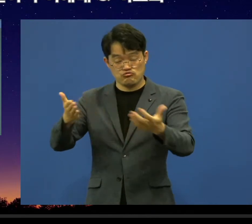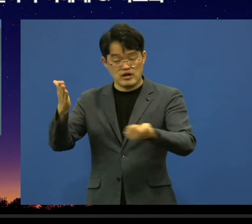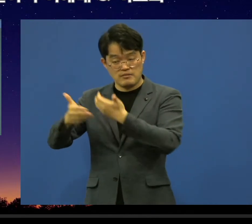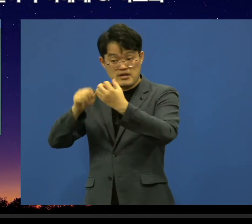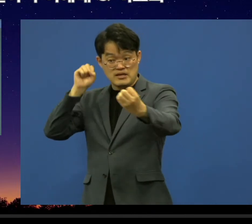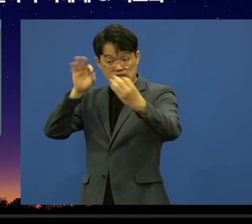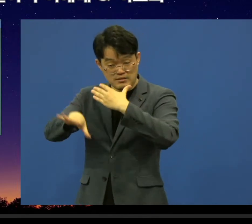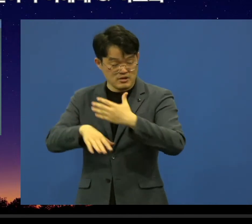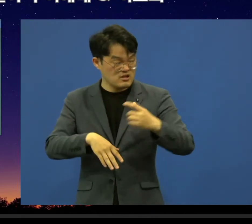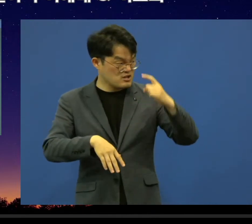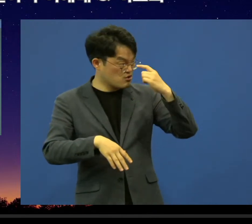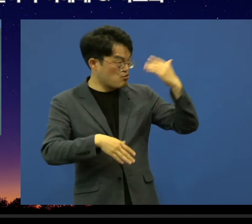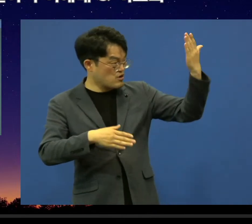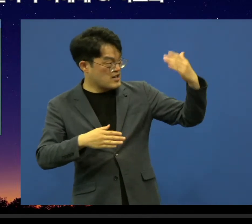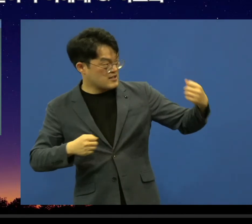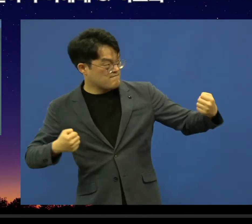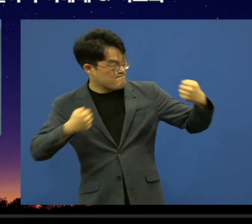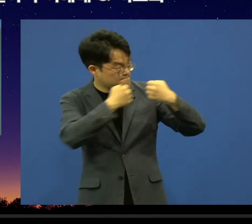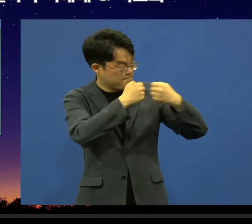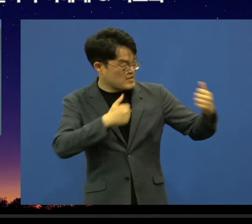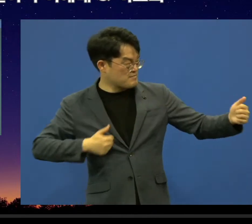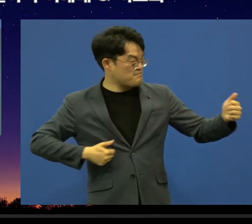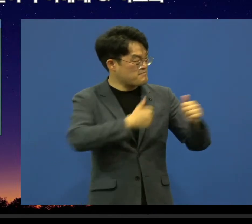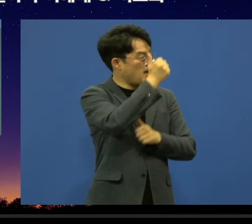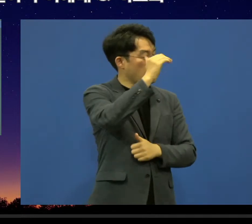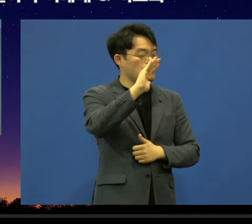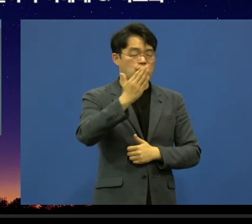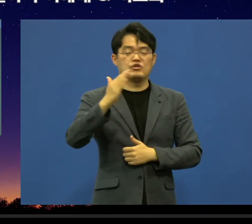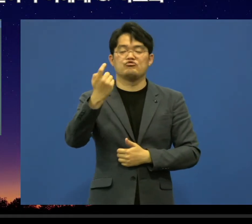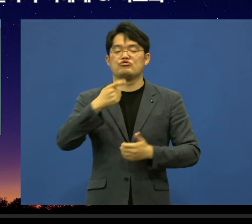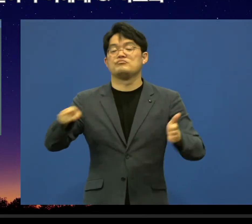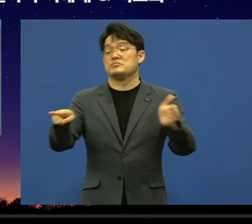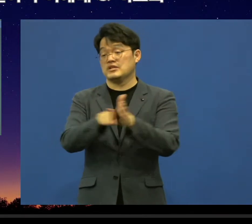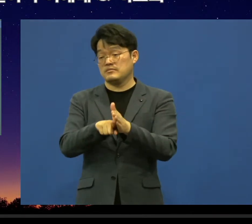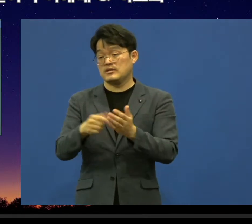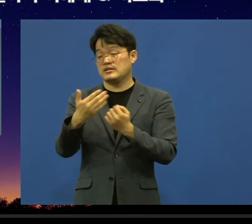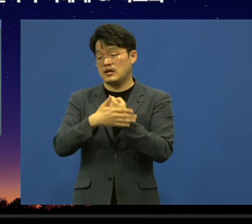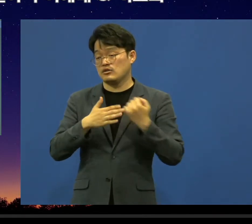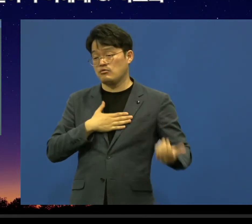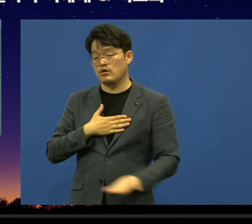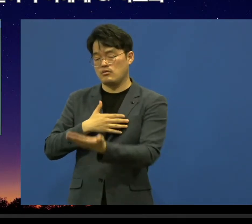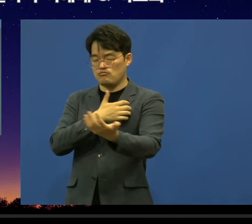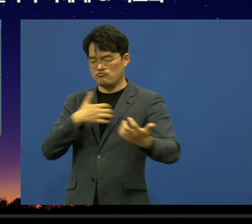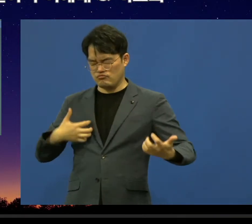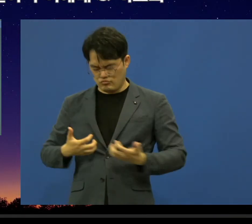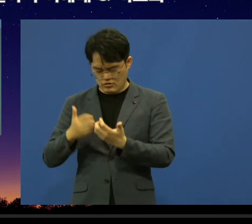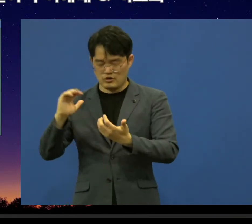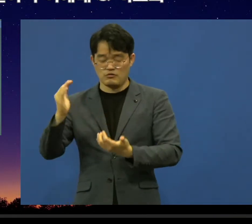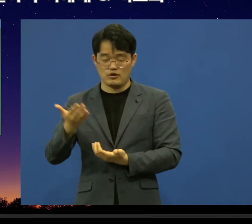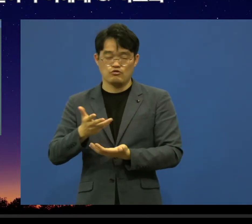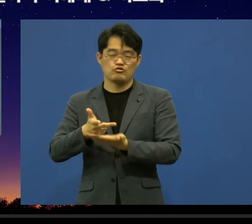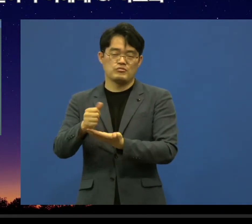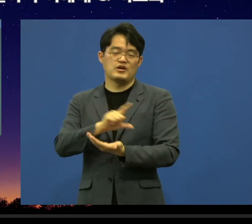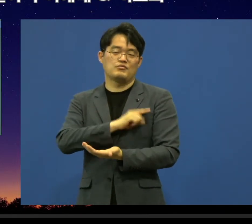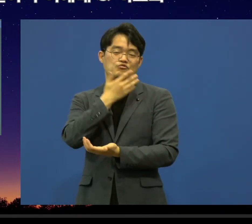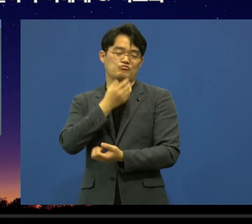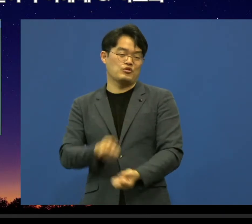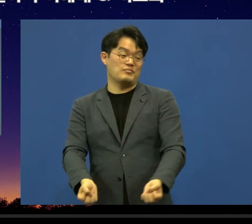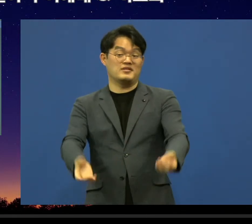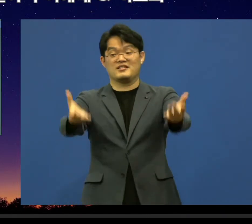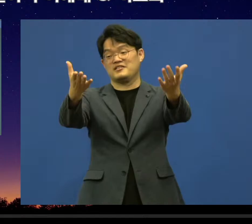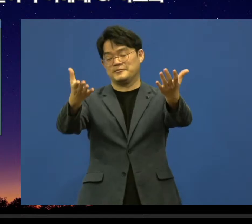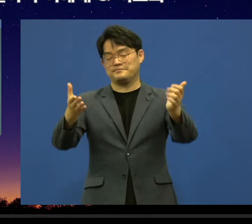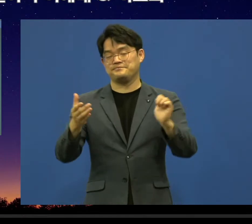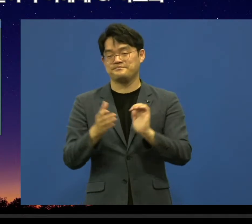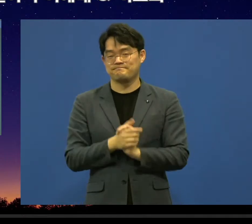놀라운 역사 경험하게 될 줄 믿습니다. 그런 은혜가 저와 여러분에게 넘치게 되기를 주님의 이름으로